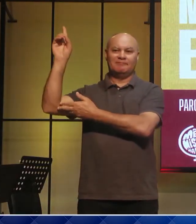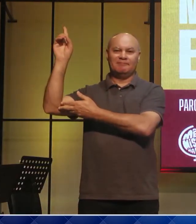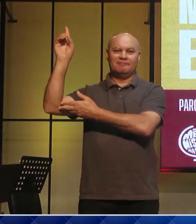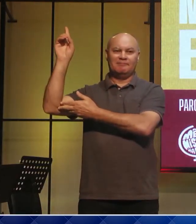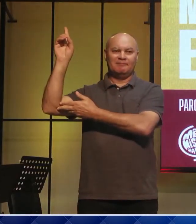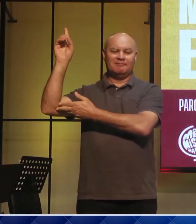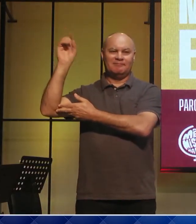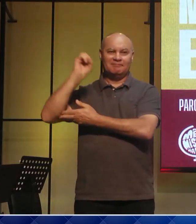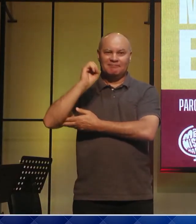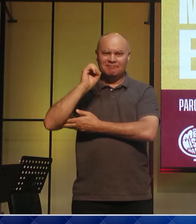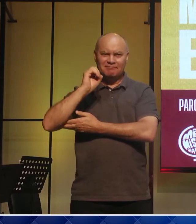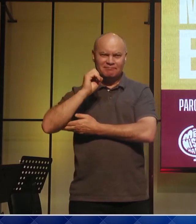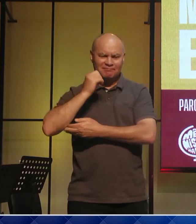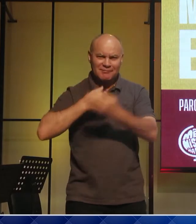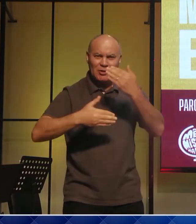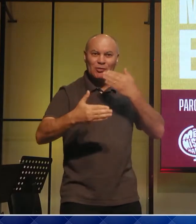teu.